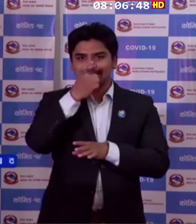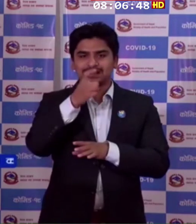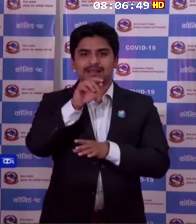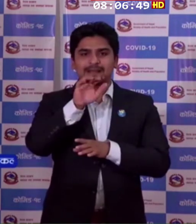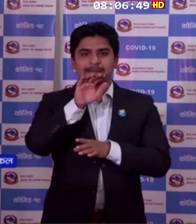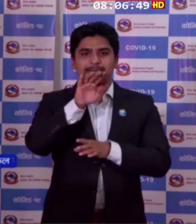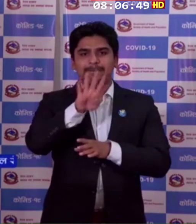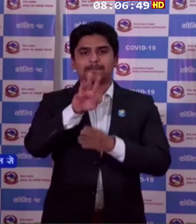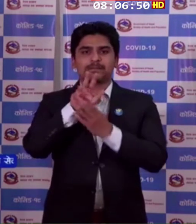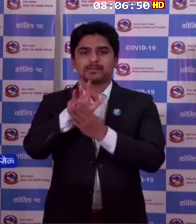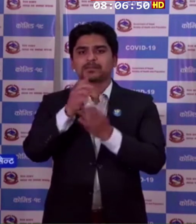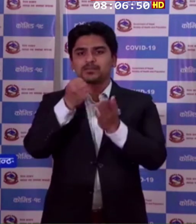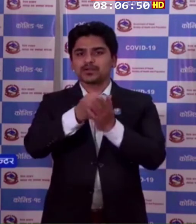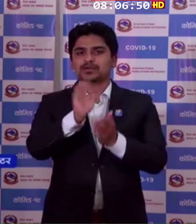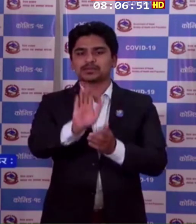65,749 पुगेको छ।